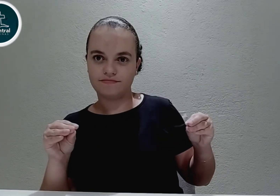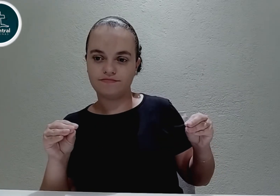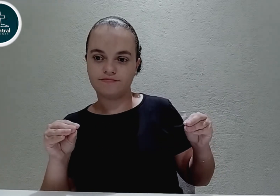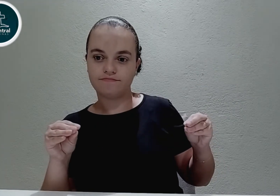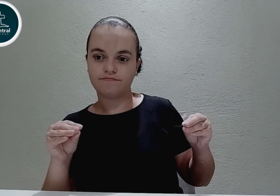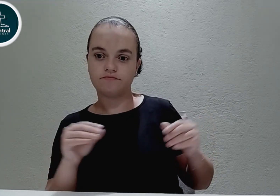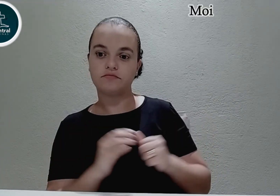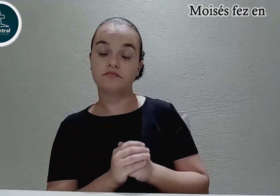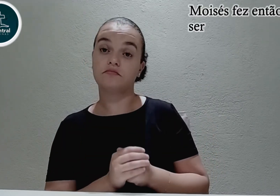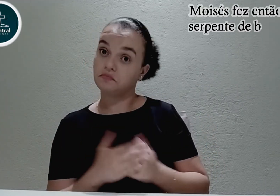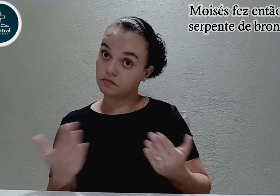viverá.